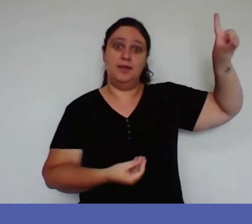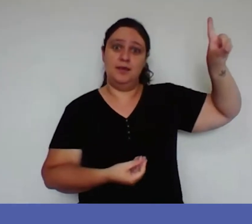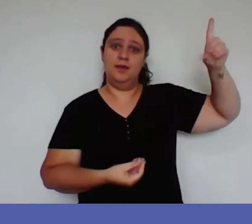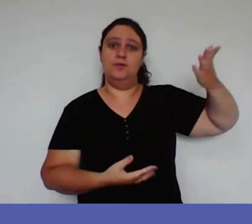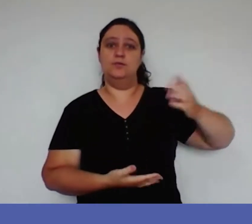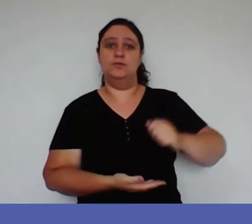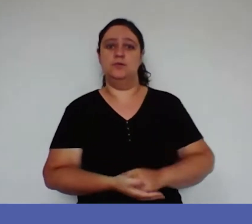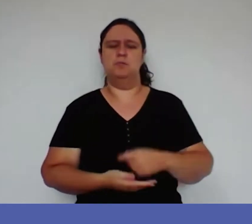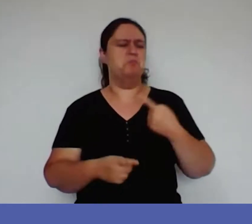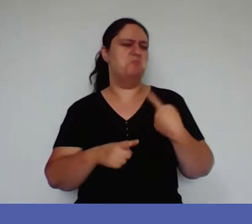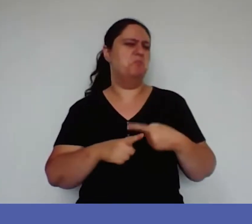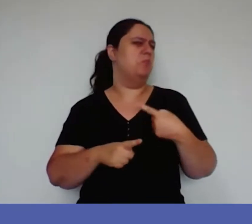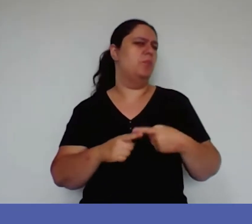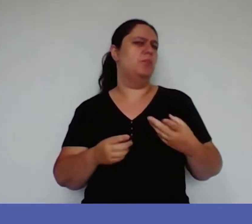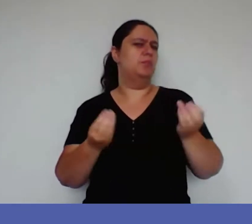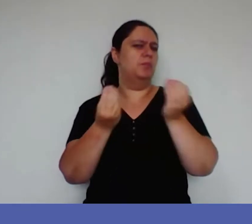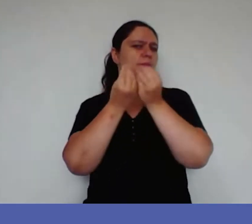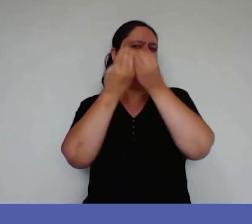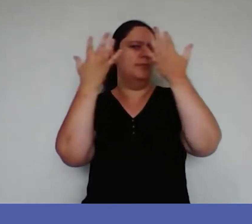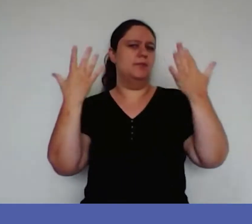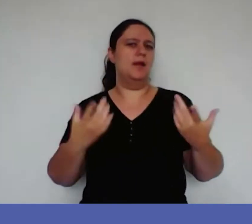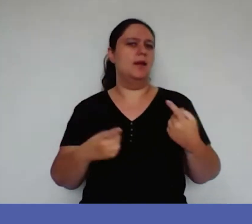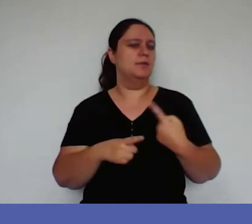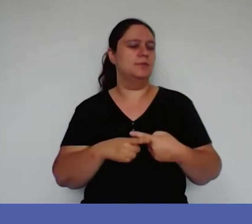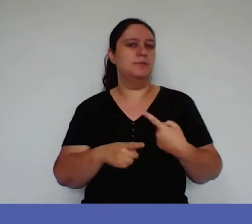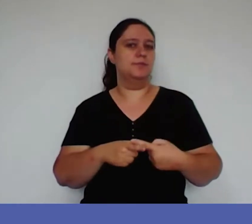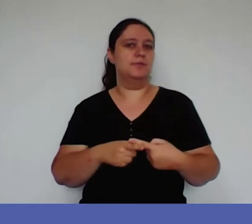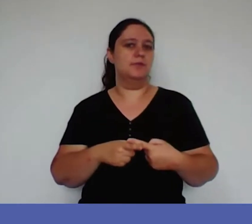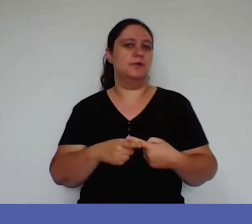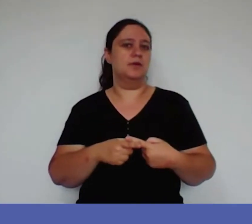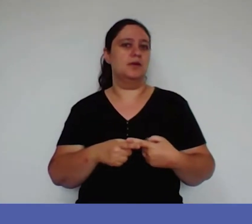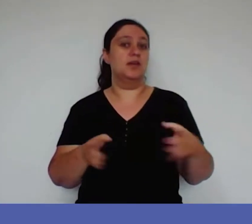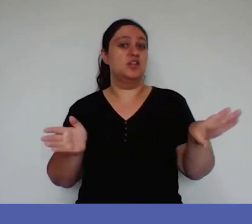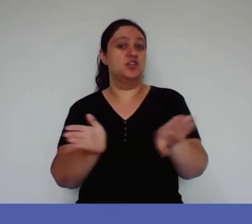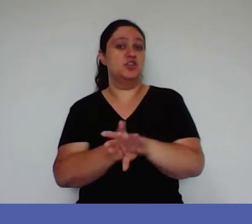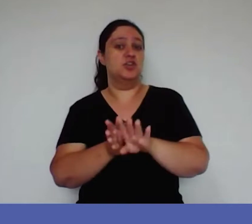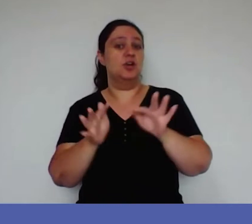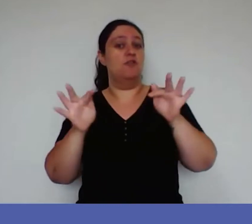esse milagre nos nossos dias? Porque é chegada a última hora.